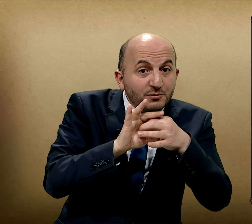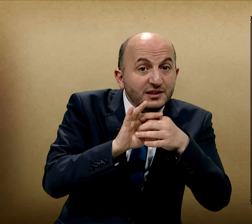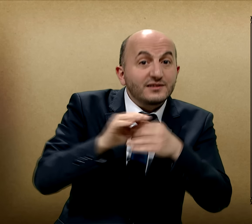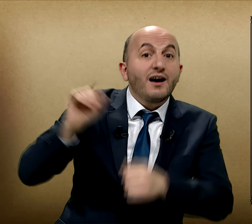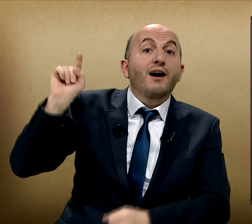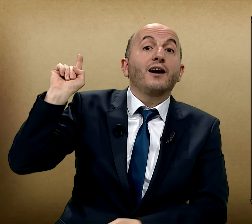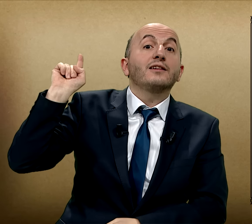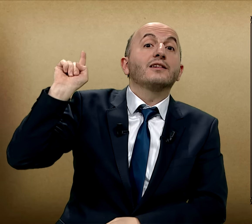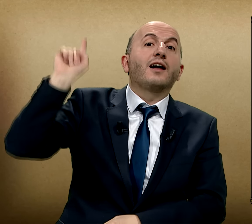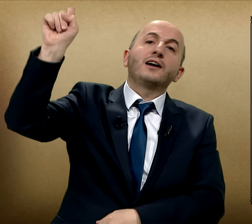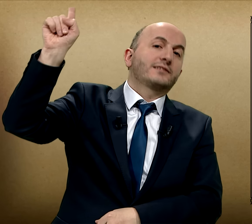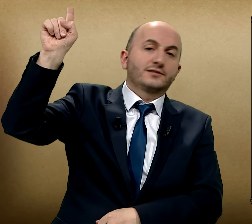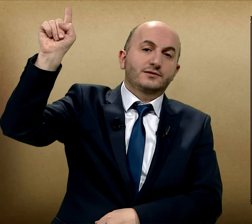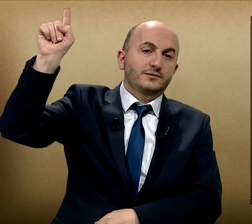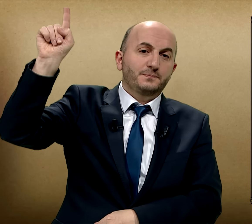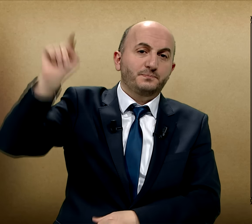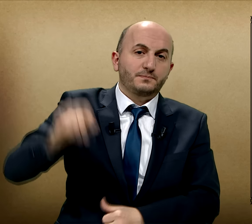bağlanabileceğimiz Allah'tır.